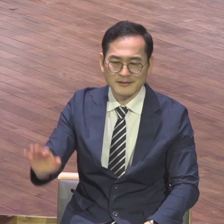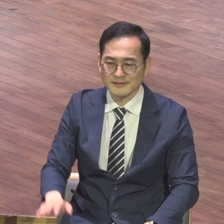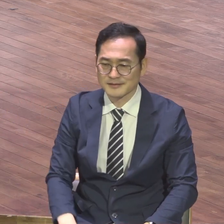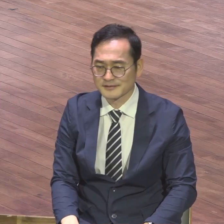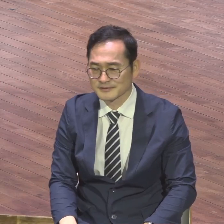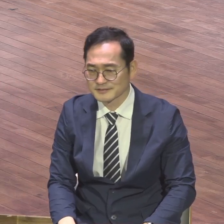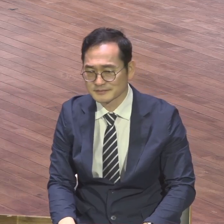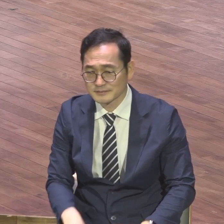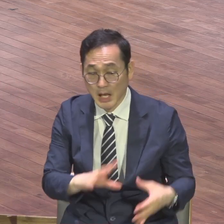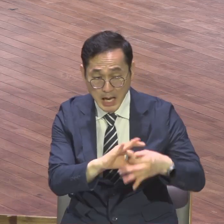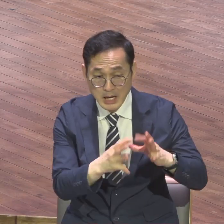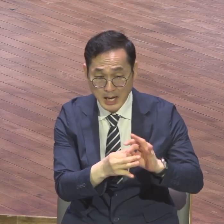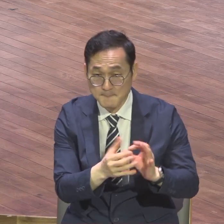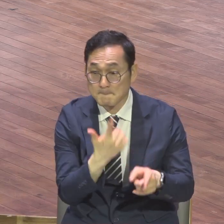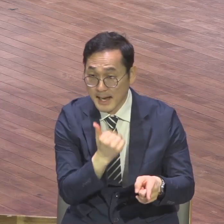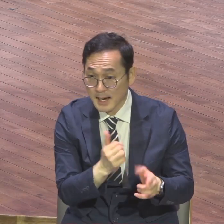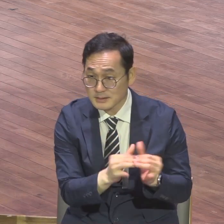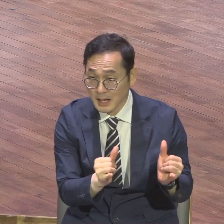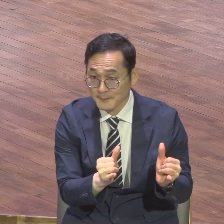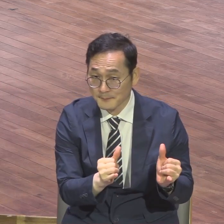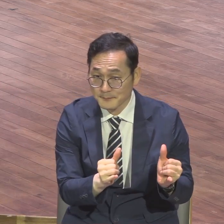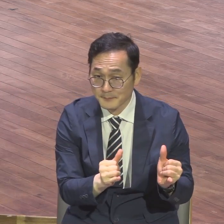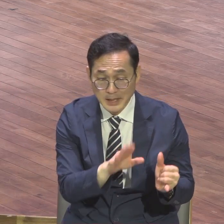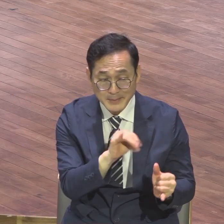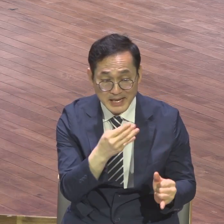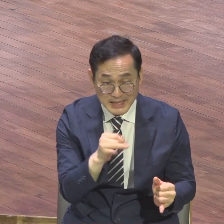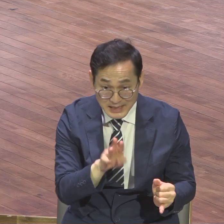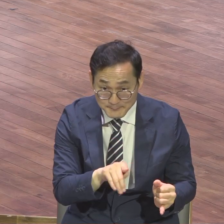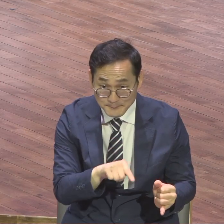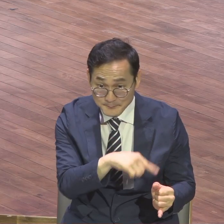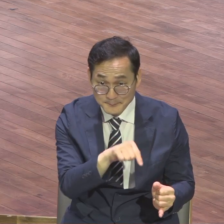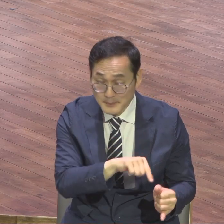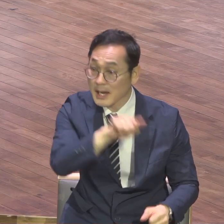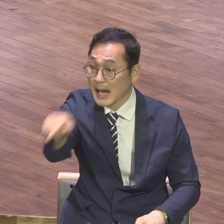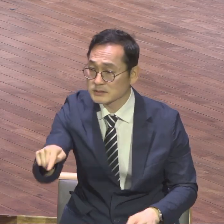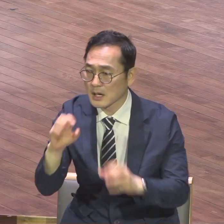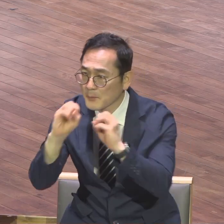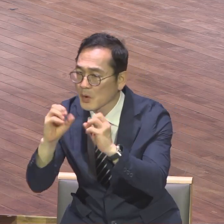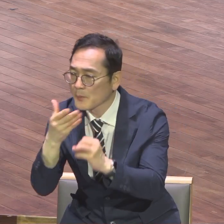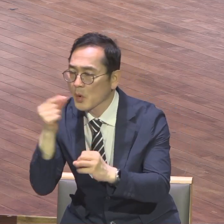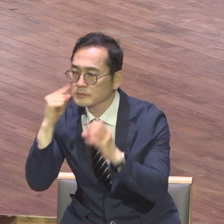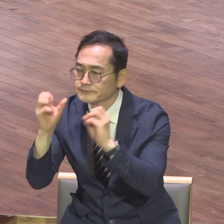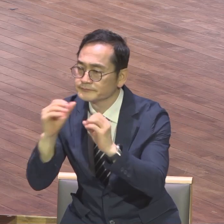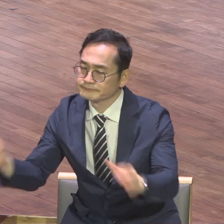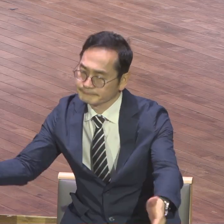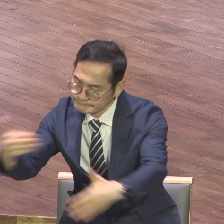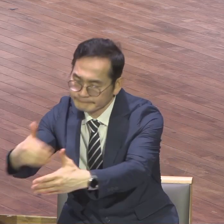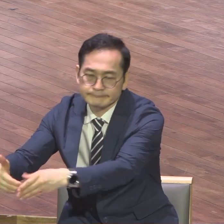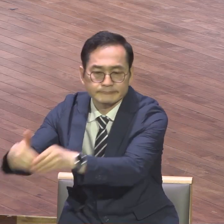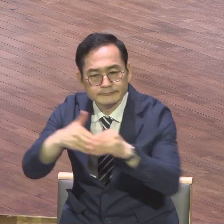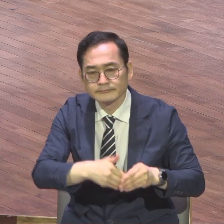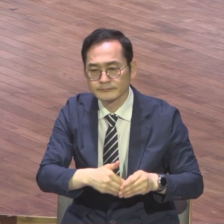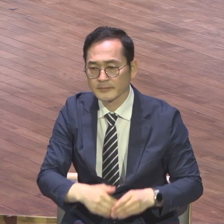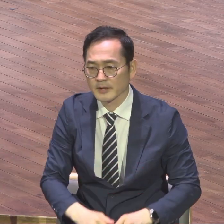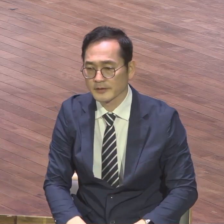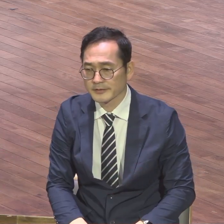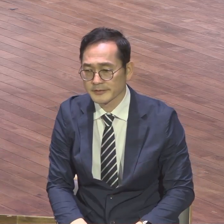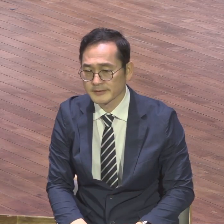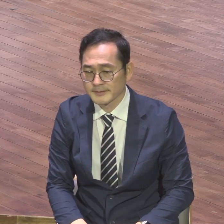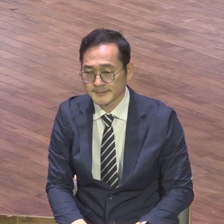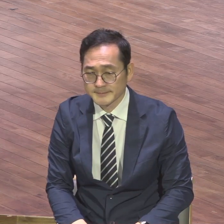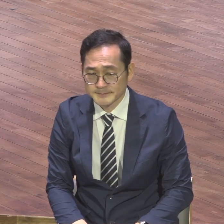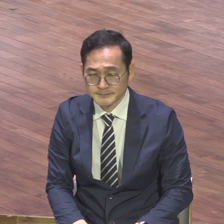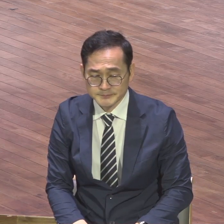그런데 헬라파 출신이니까 빌립이 다 품어본 거예요. 그냥 가서 가가지고 다 품어서 사역했습니다.